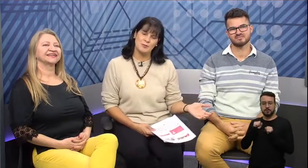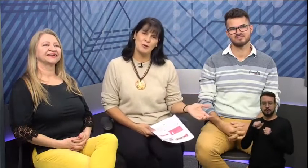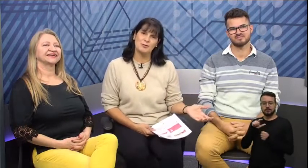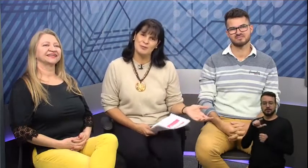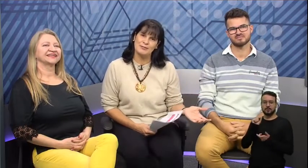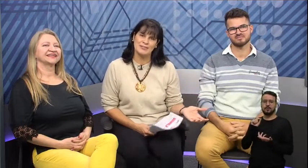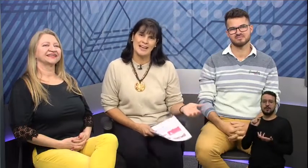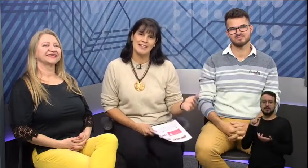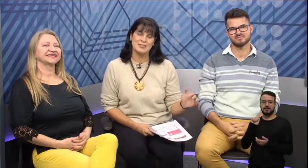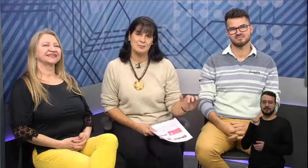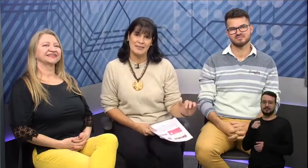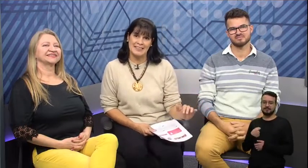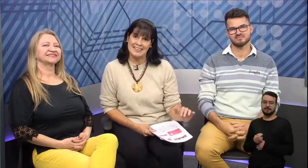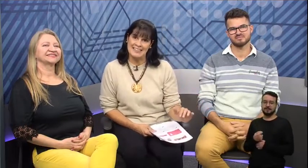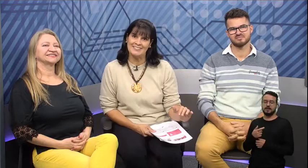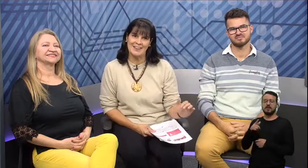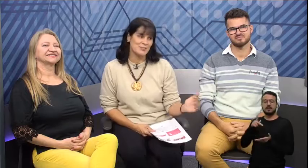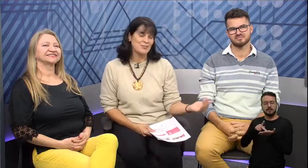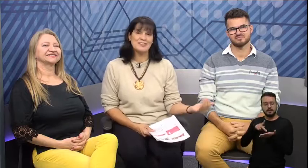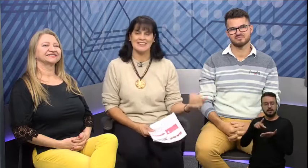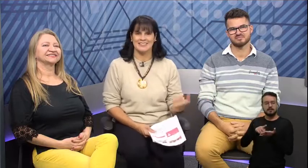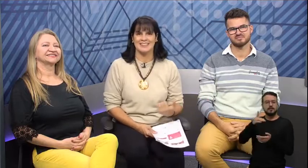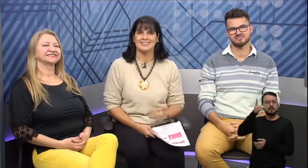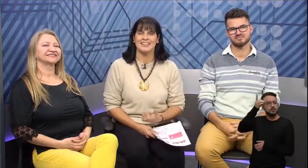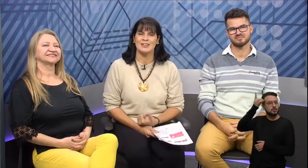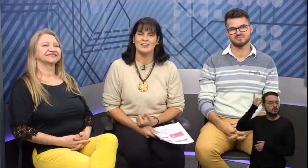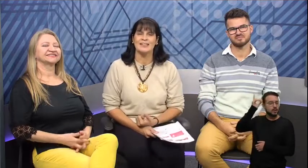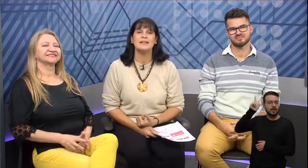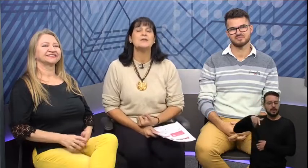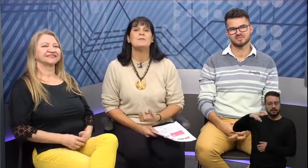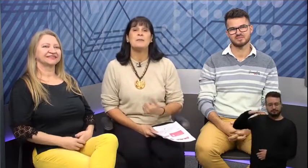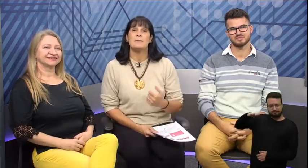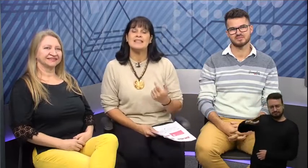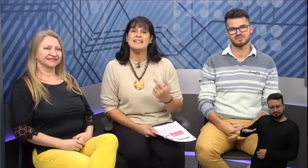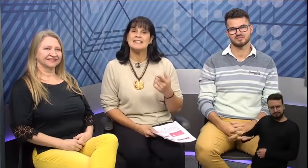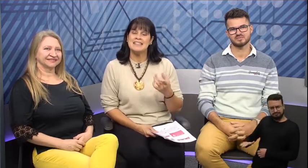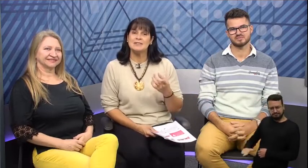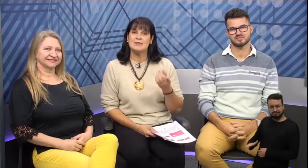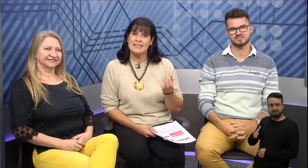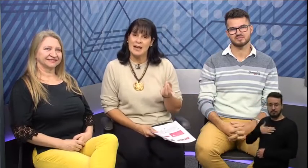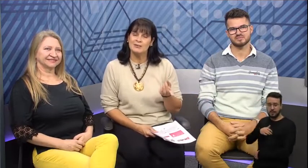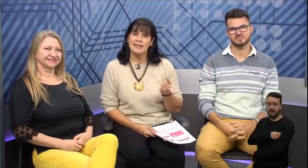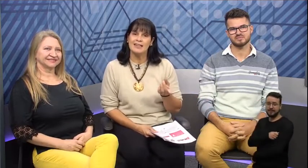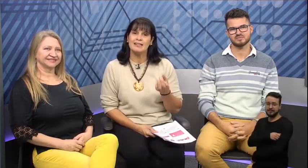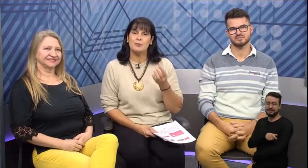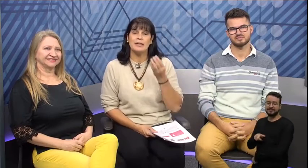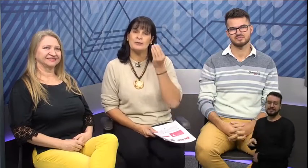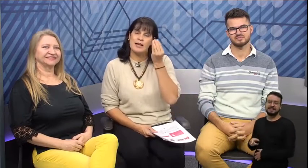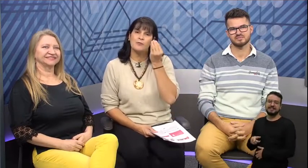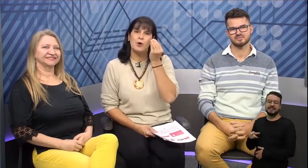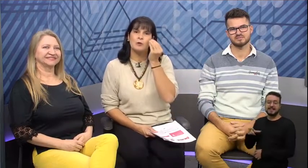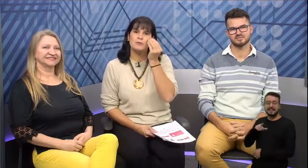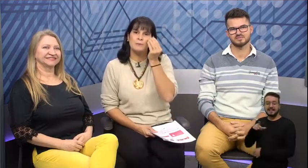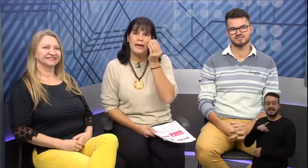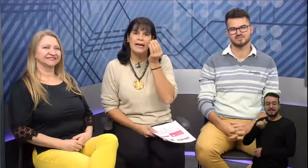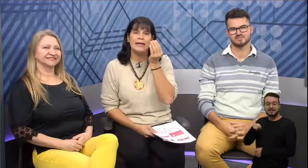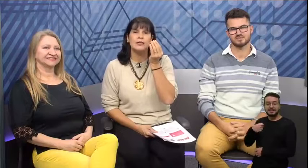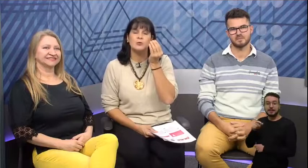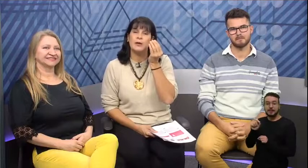meu aluno, na verdade, de pequenininho, né, o orgulho está aqui do lado dele agora. Mas ele tinha o sinal dele, porque ele usava um óculos com grau